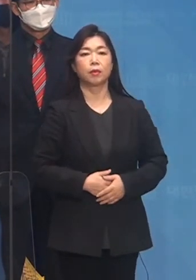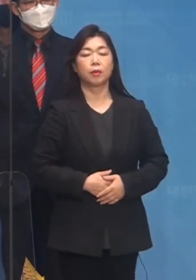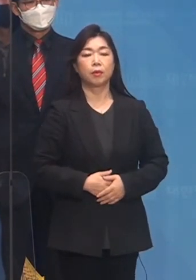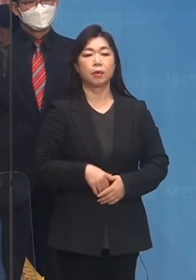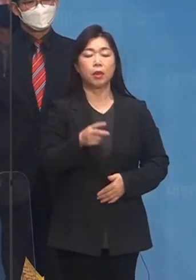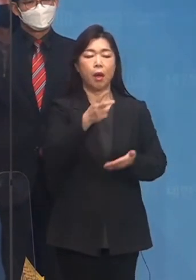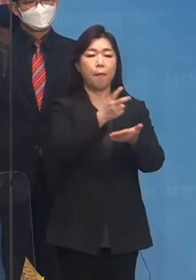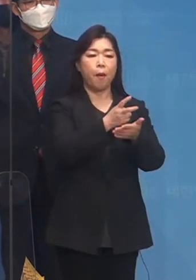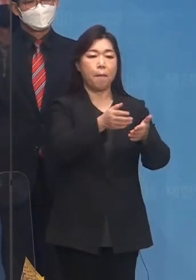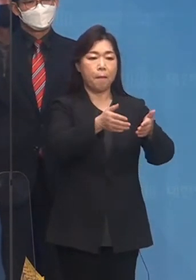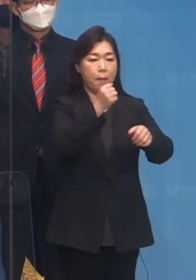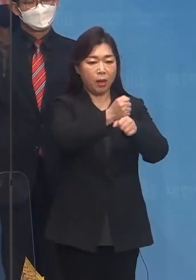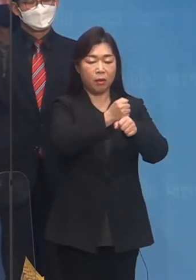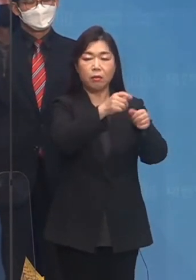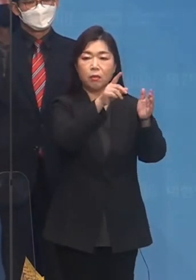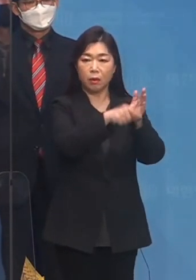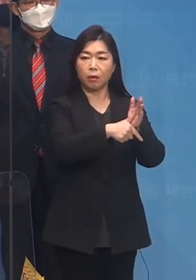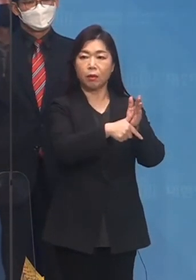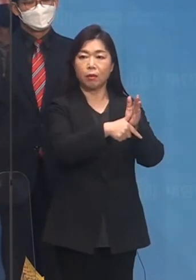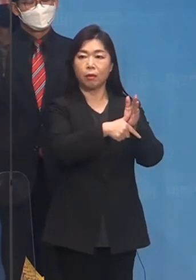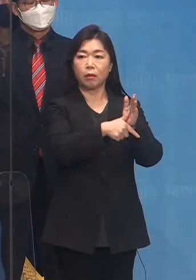이 법을 만드는데요,